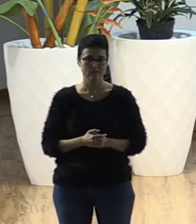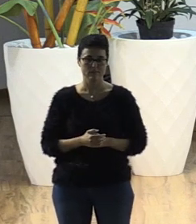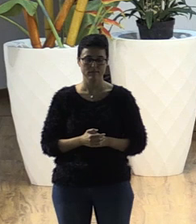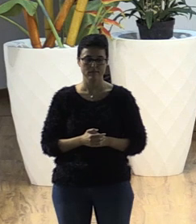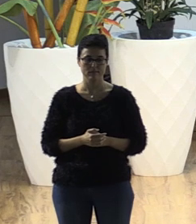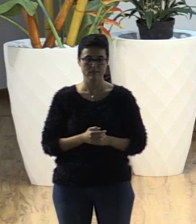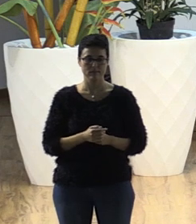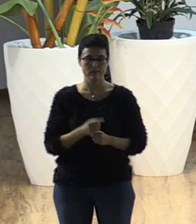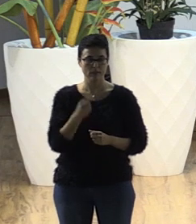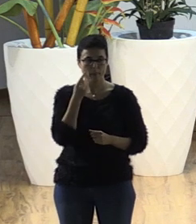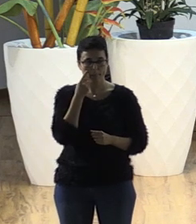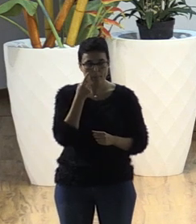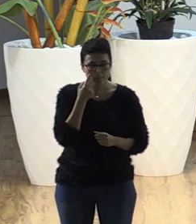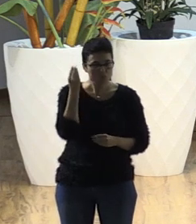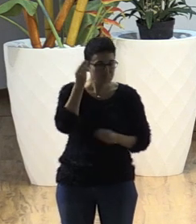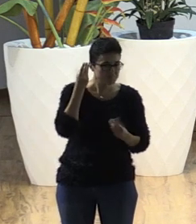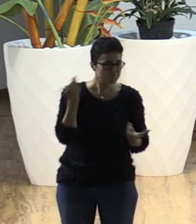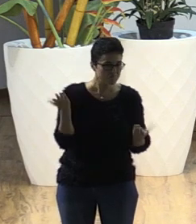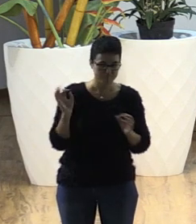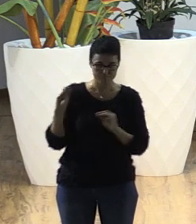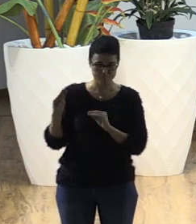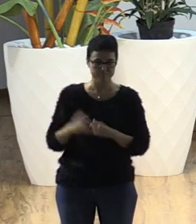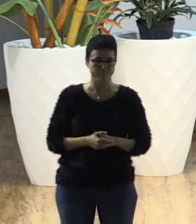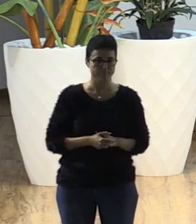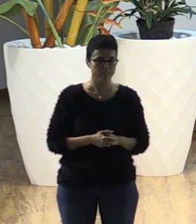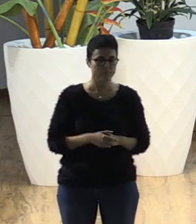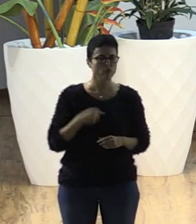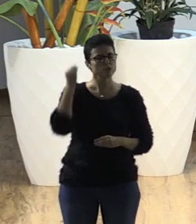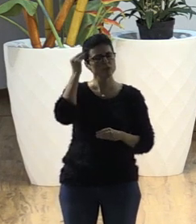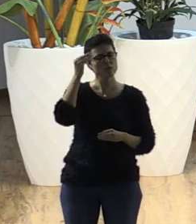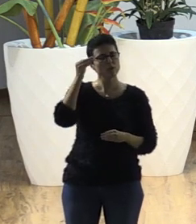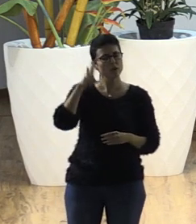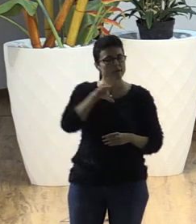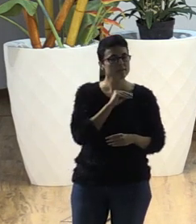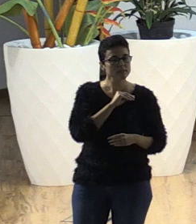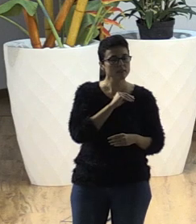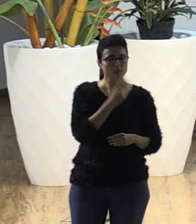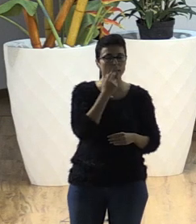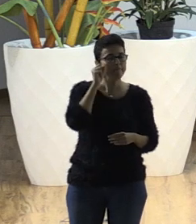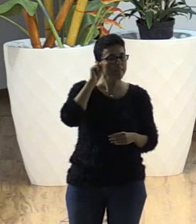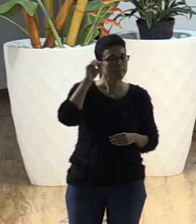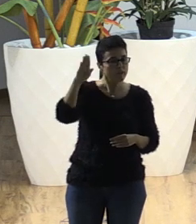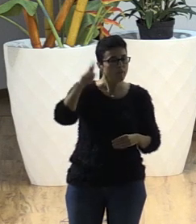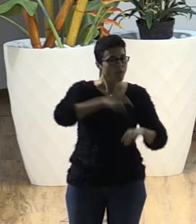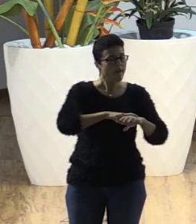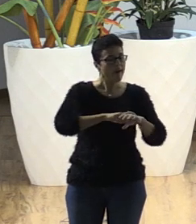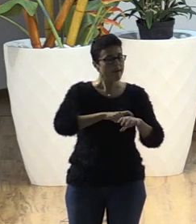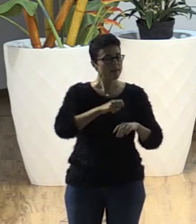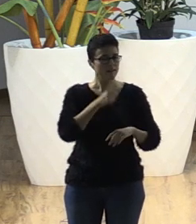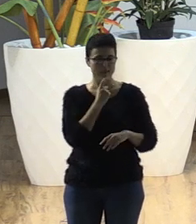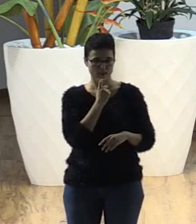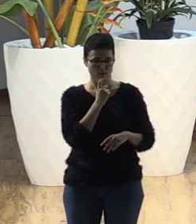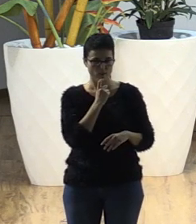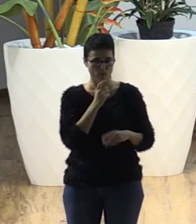poder ver y poder hacer esta foto. Yo lo que entiendo es que al fascismo y al racismo se le combate desde